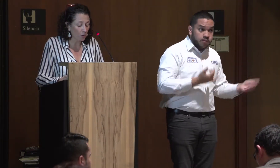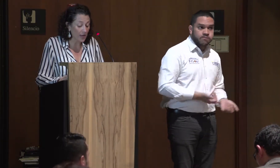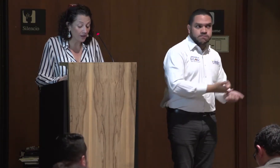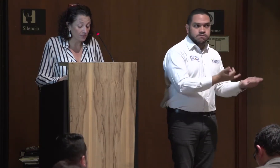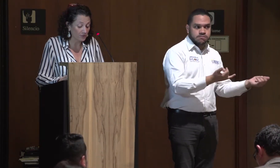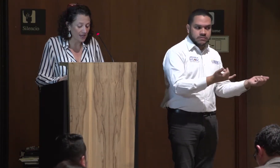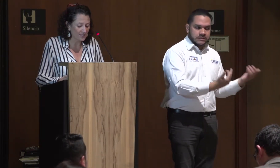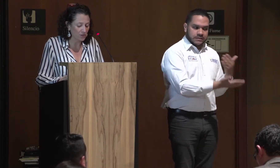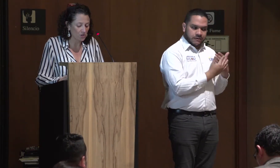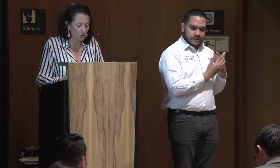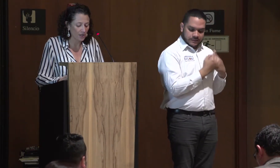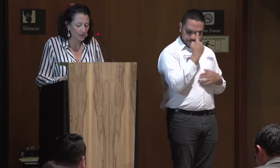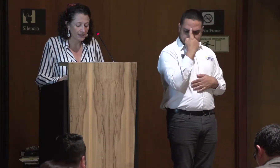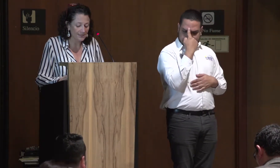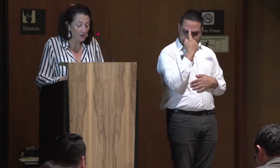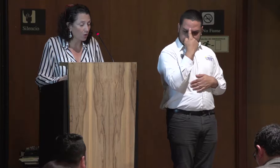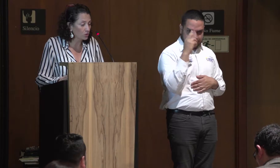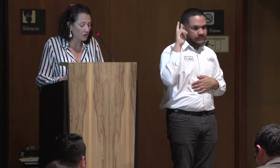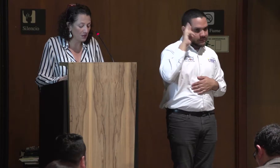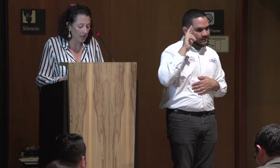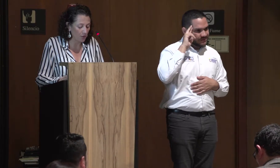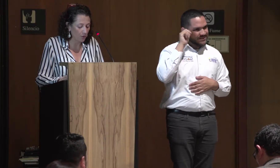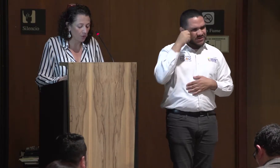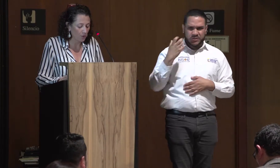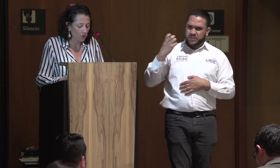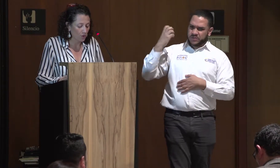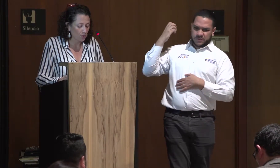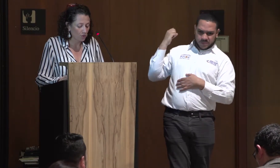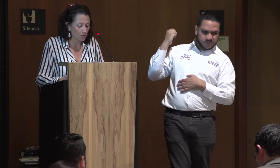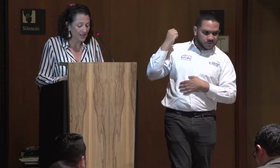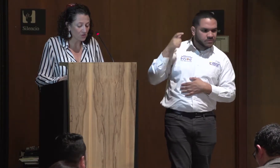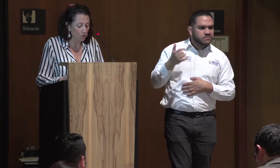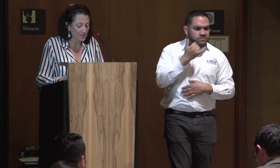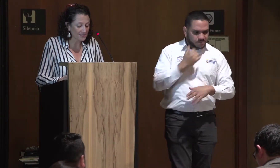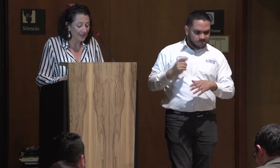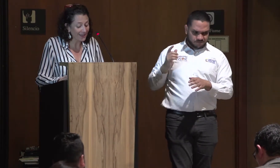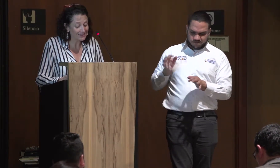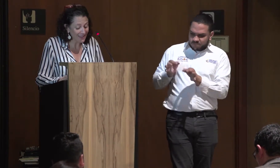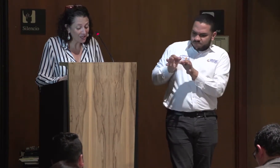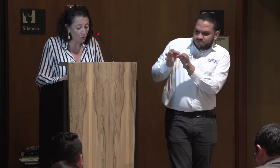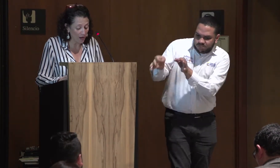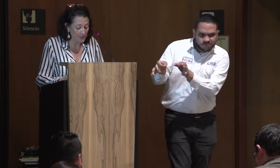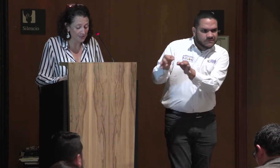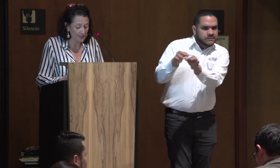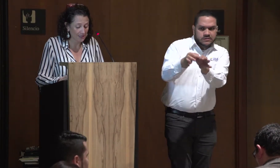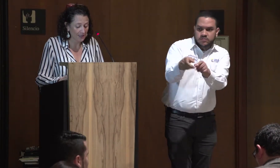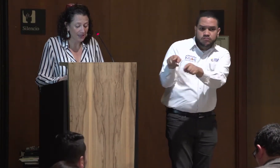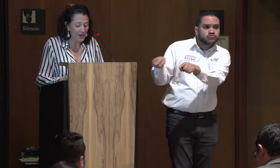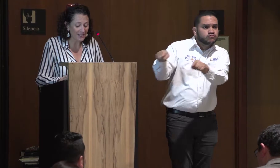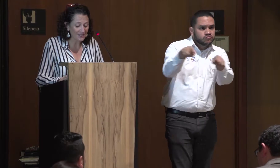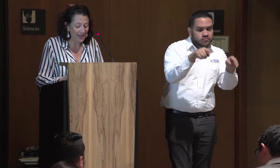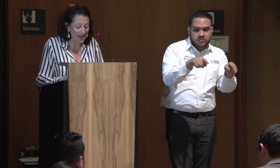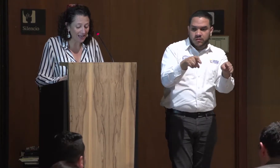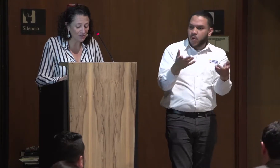nos recordaron la situación de ese Macondo primigenio, donde las cosas eran tan nuevas